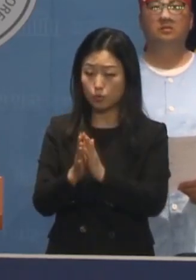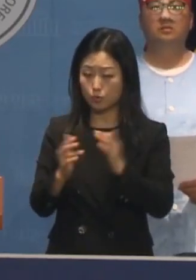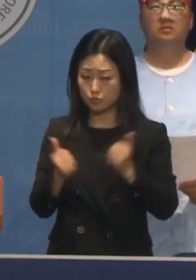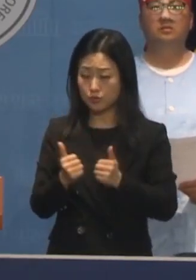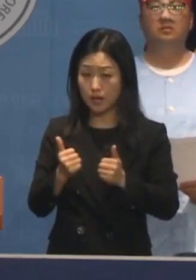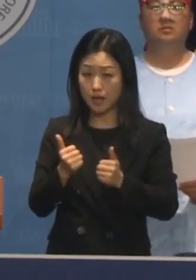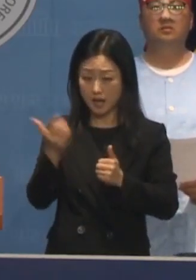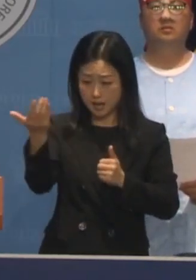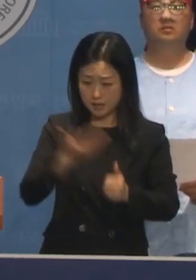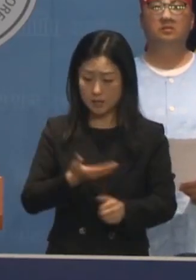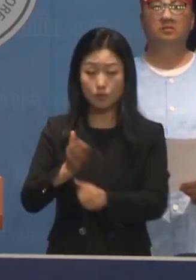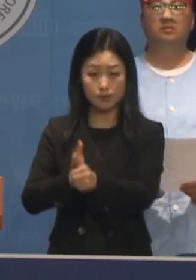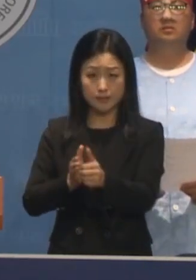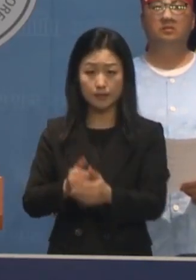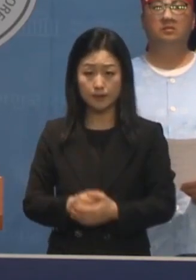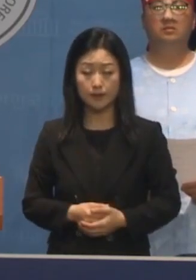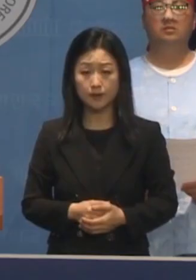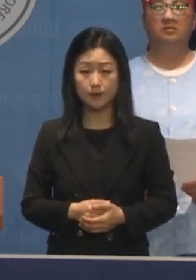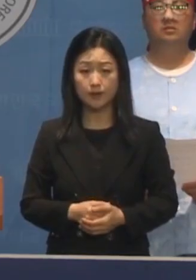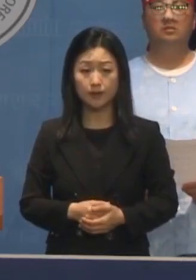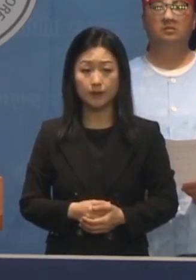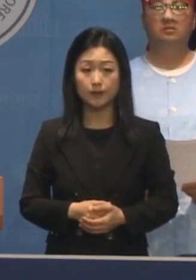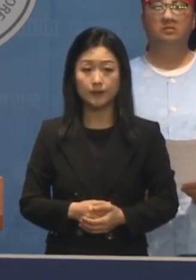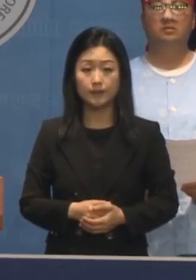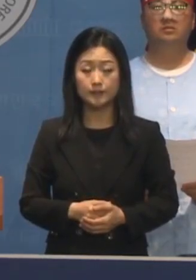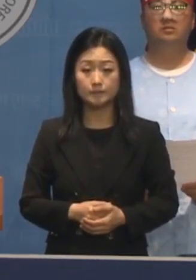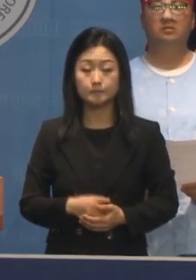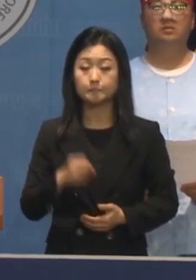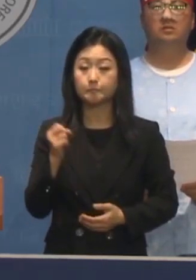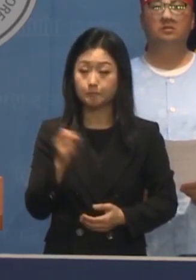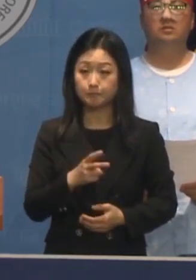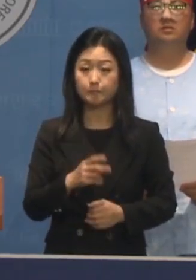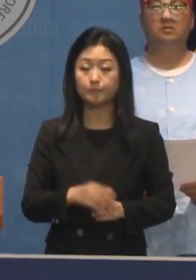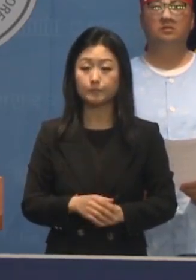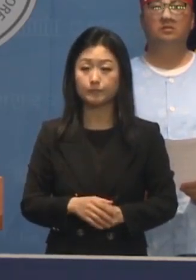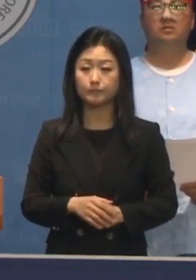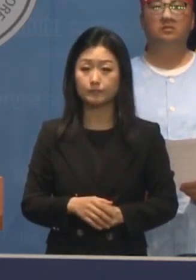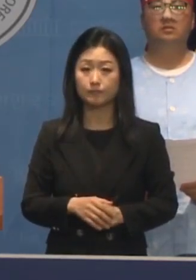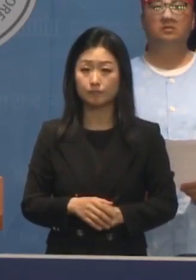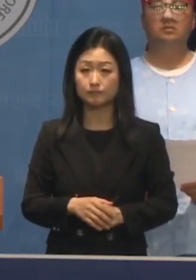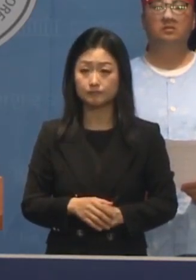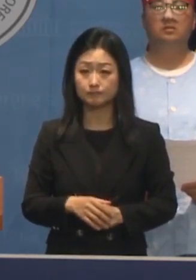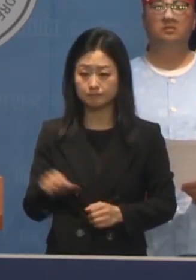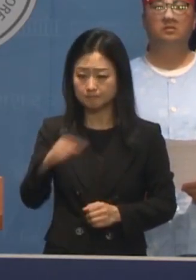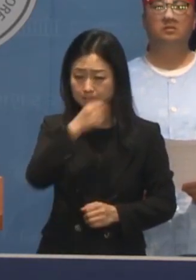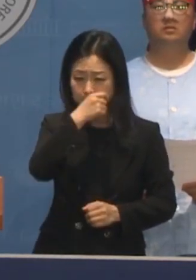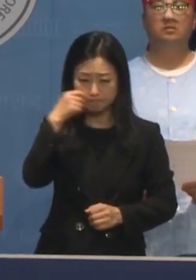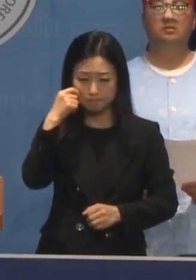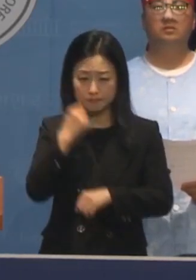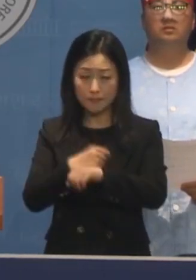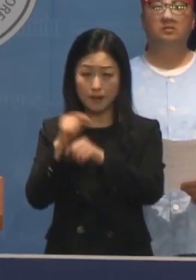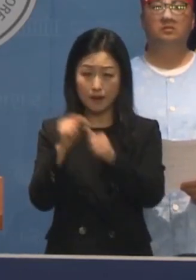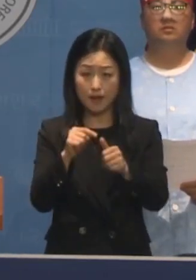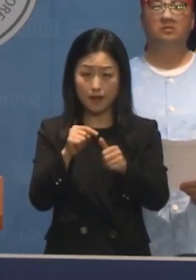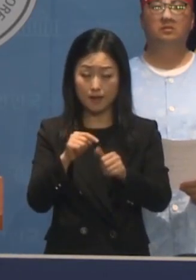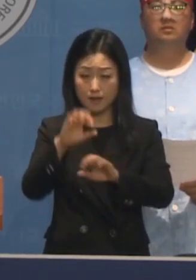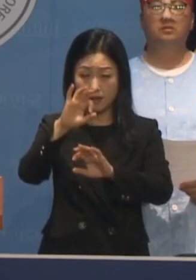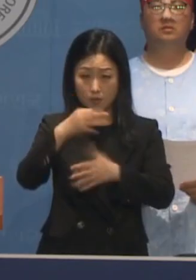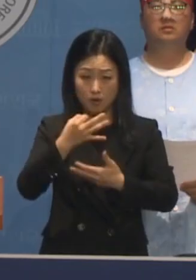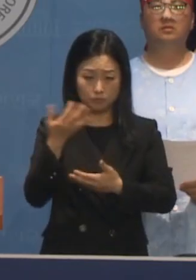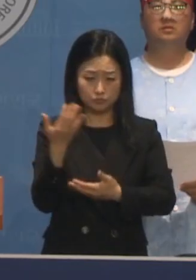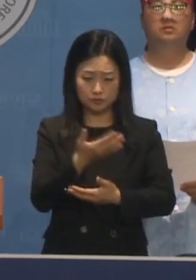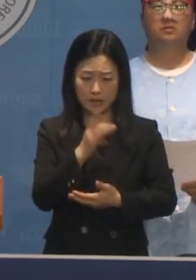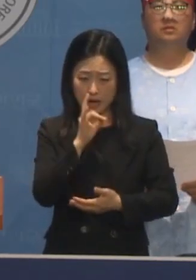국회에 제출해야 할 것이다. 더 줄 수 없으니 재가를 물리라. 교섭에 임하는 사측의